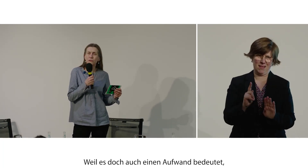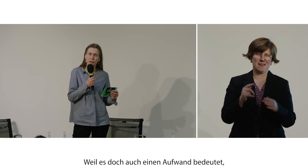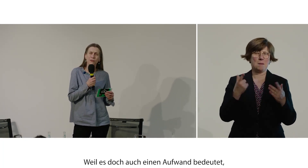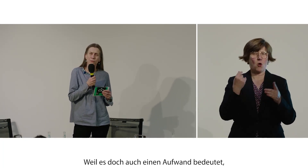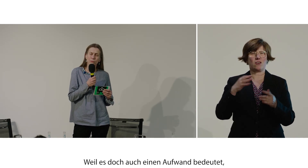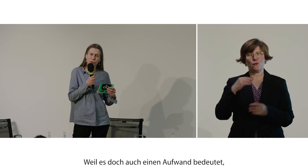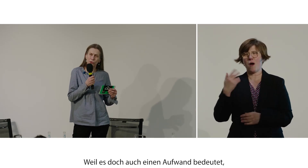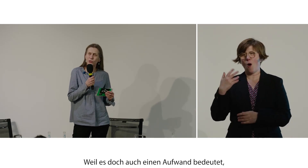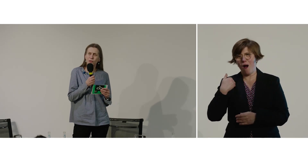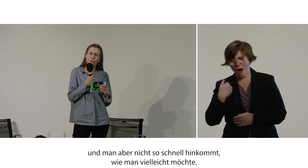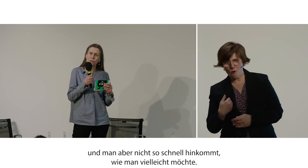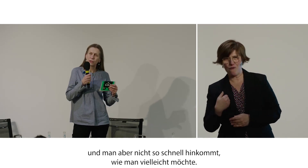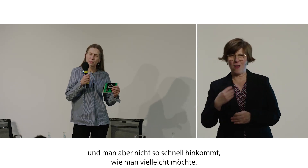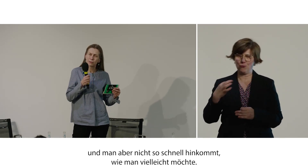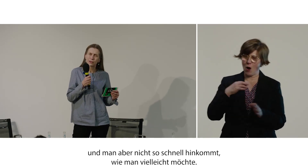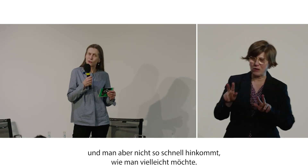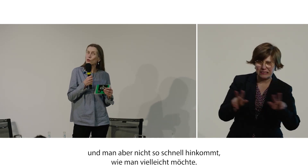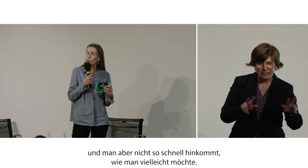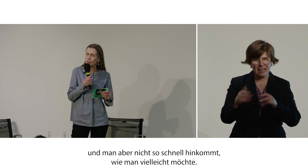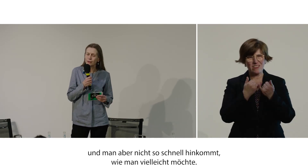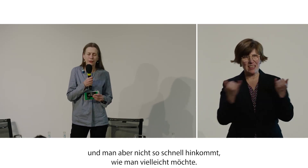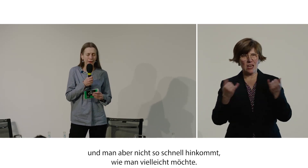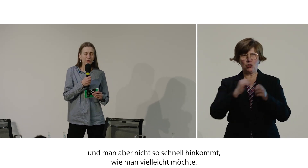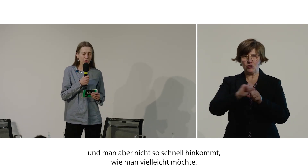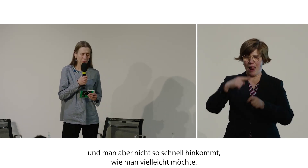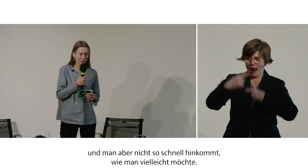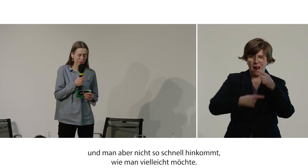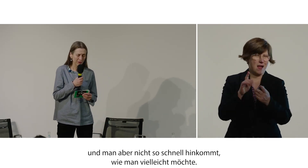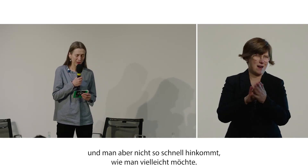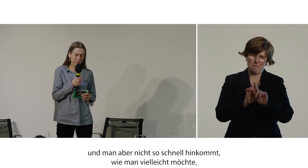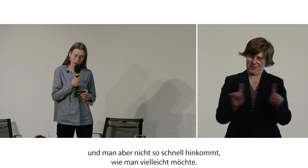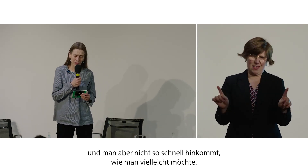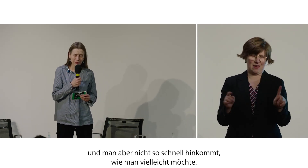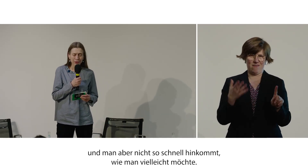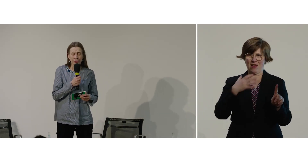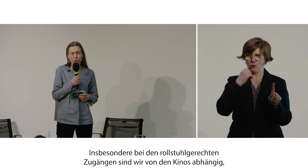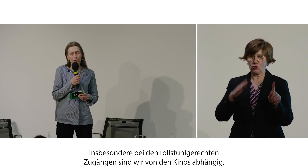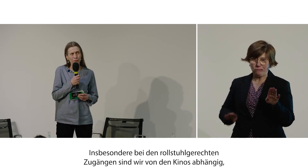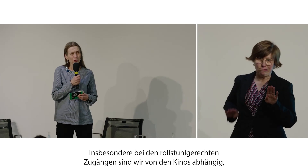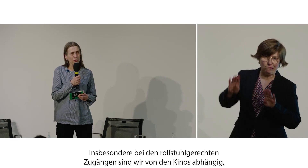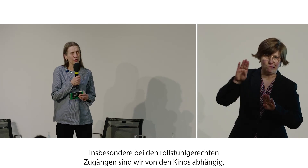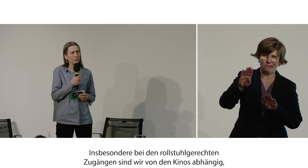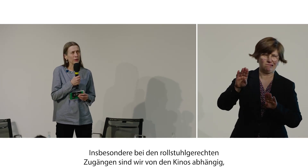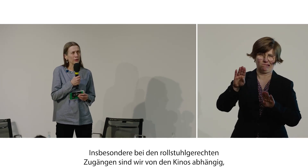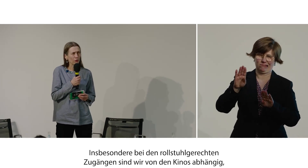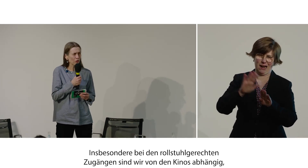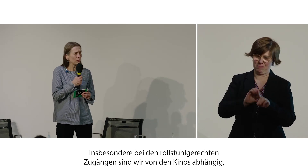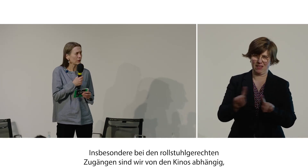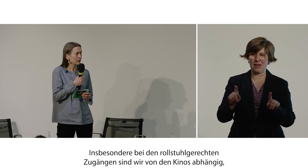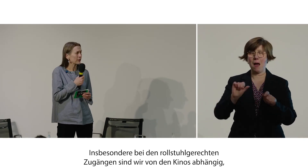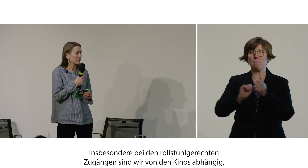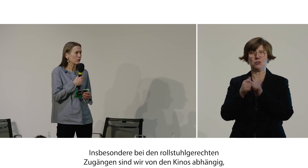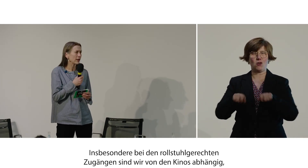Aufwand bedeutet und man aber nicht so schnell hinkommt, wie man vielleicht möchte. Und insbesondere bei den